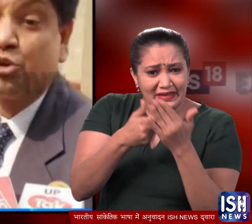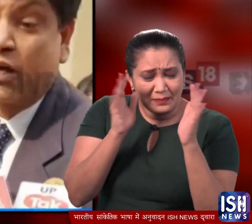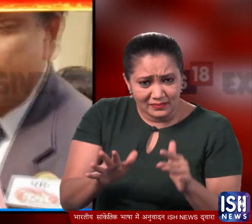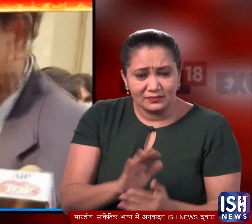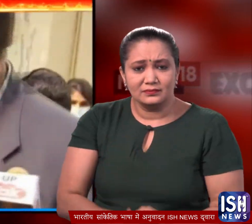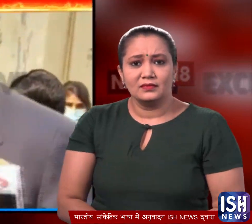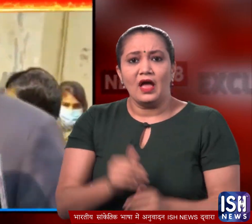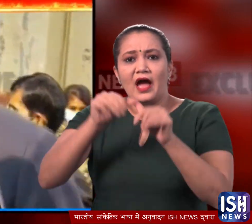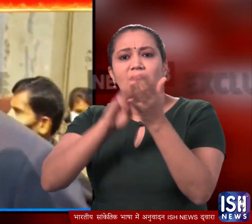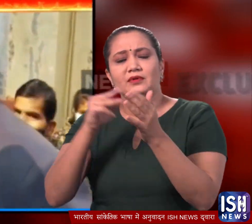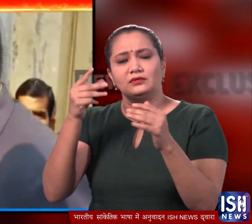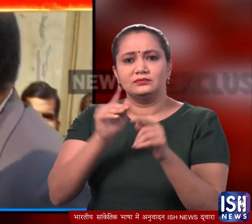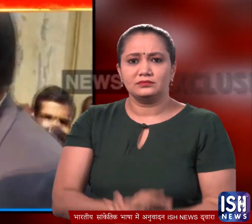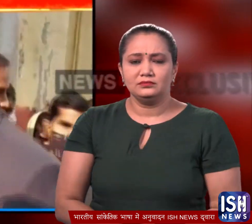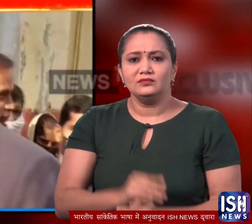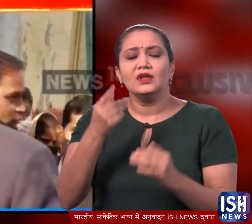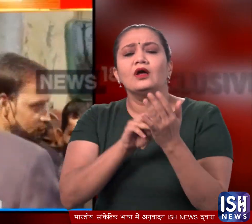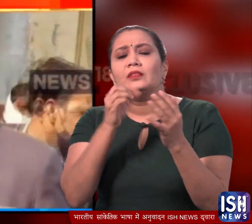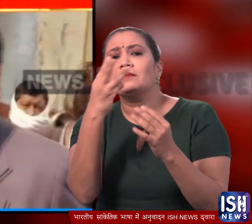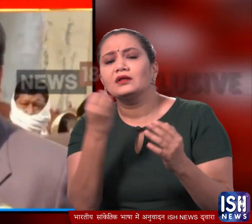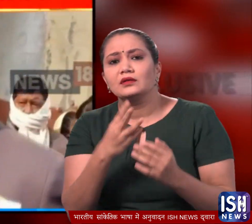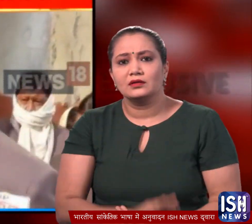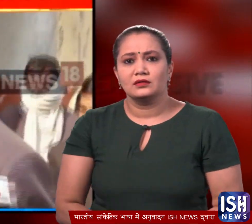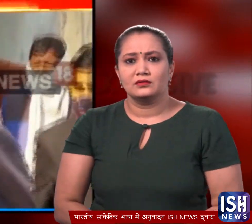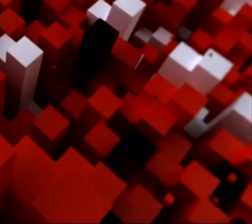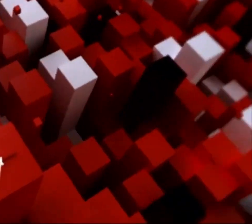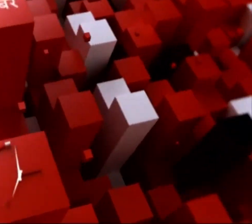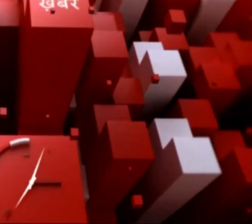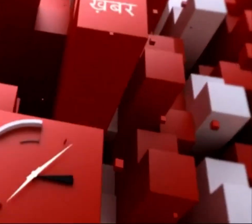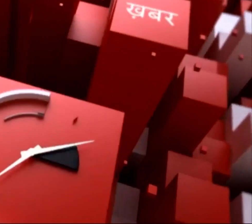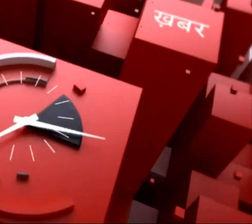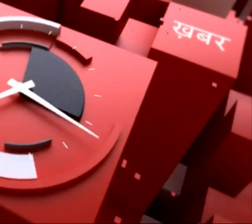कोई नाम, कुछ नाम भी बढ़े हैं क्या? ये क्या क्या क्या धारा लगी क्या उन पे?